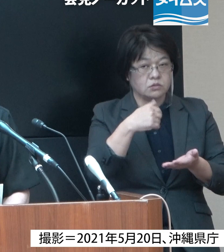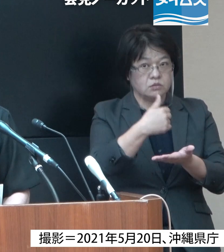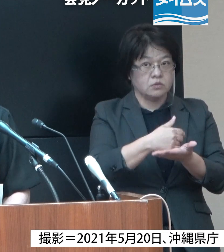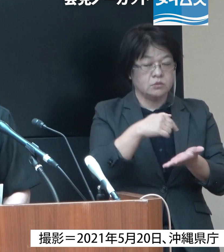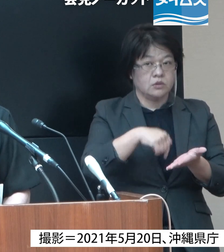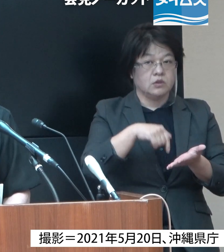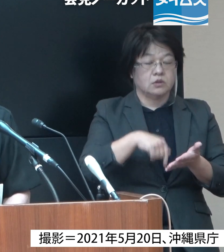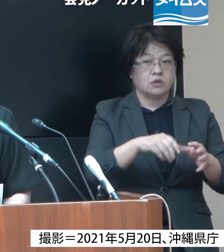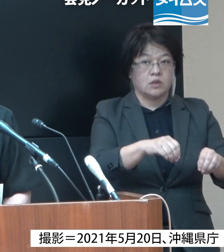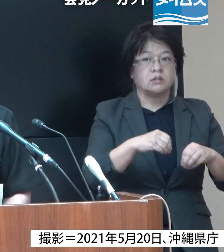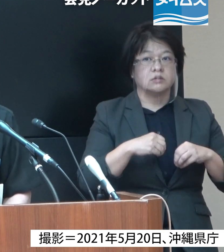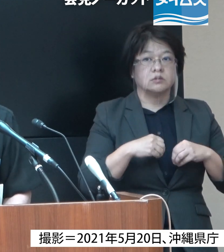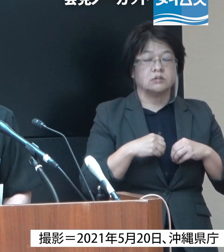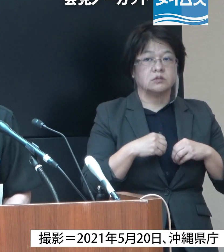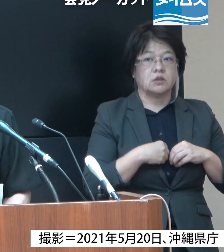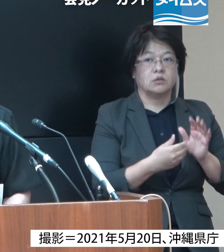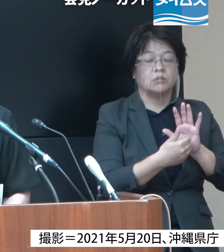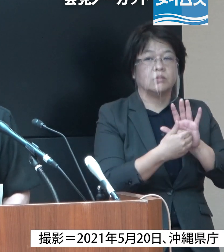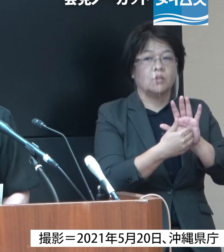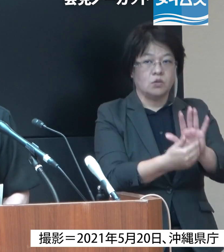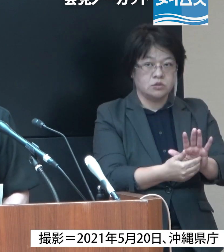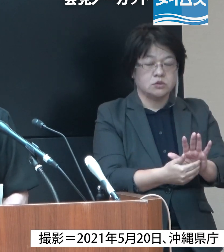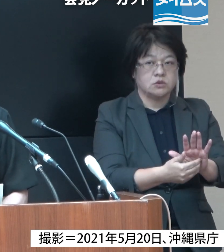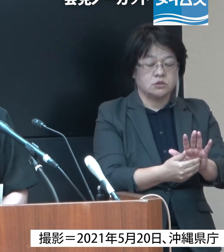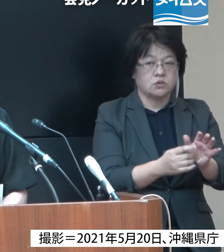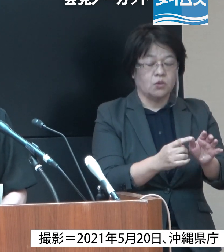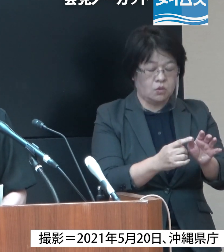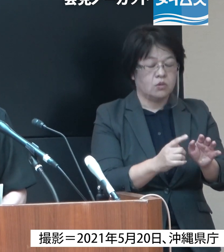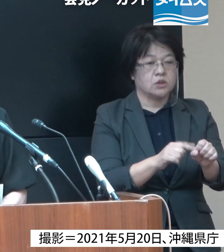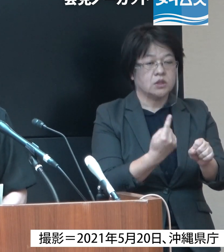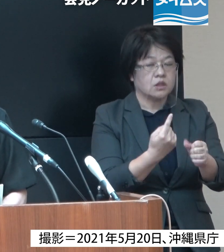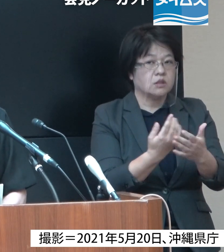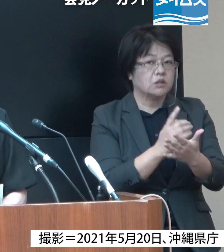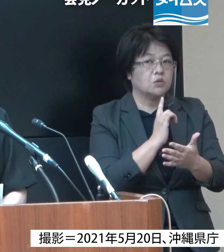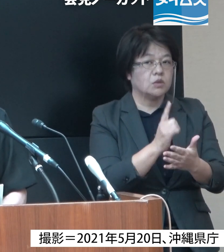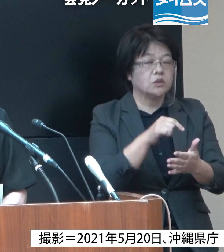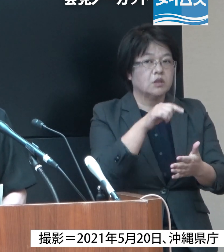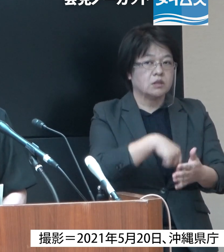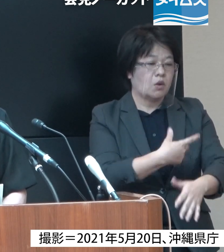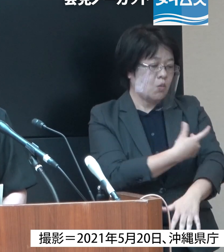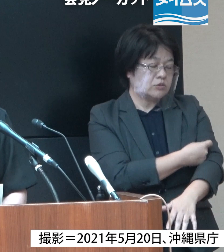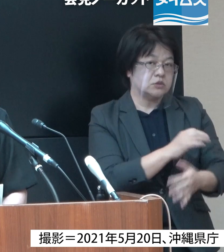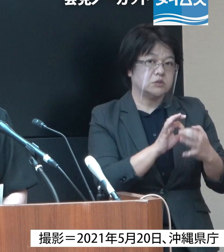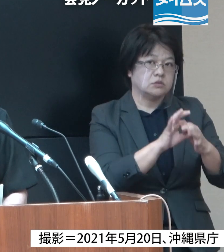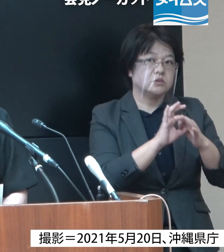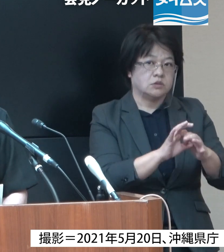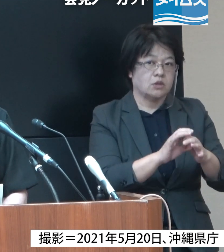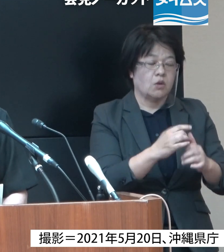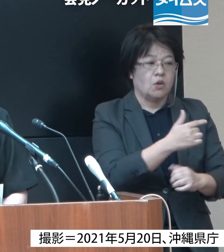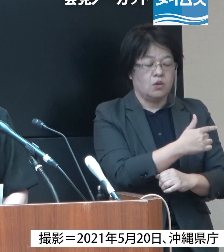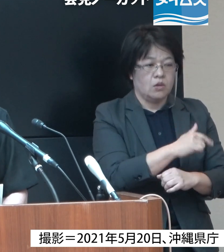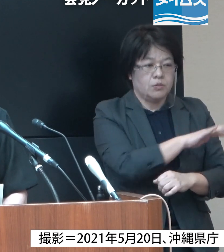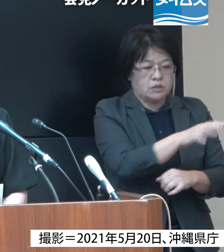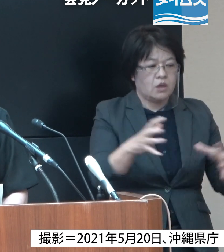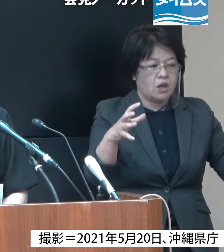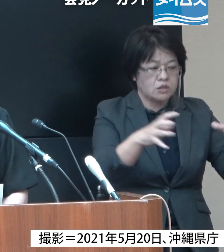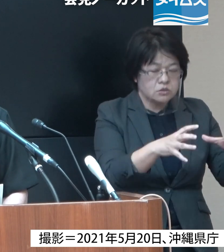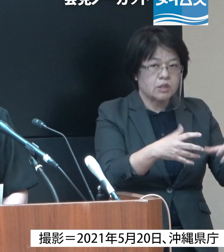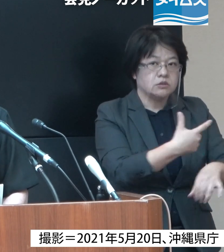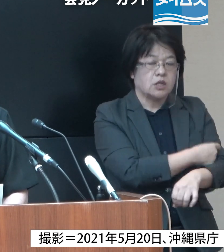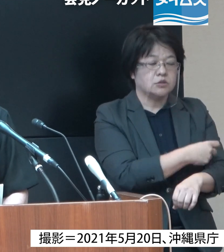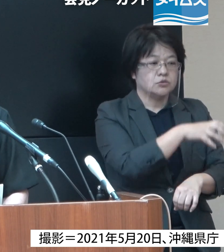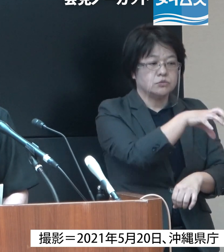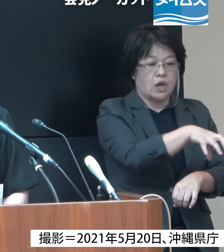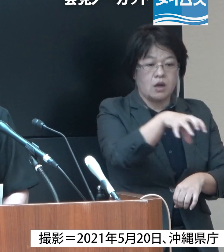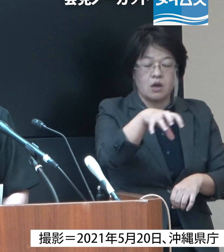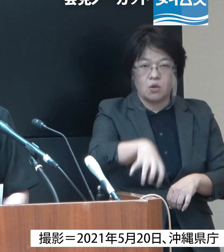止の切り札だとおっしゃってワクチン接種なんですけども、大規模接種会場を、中